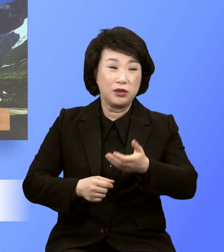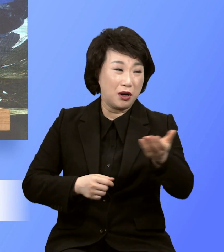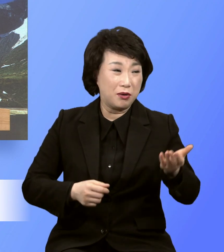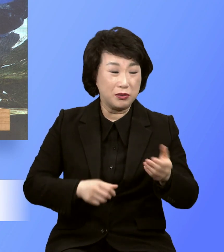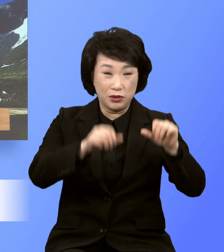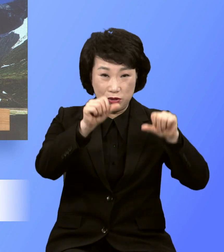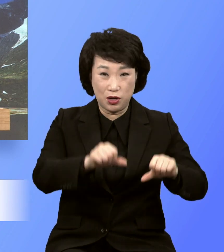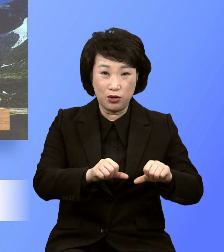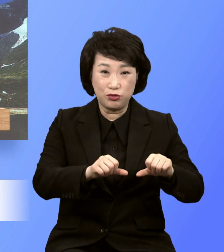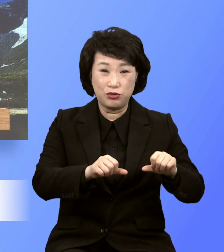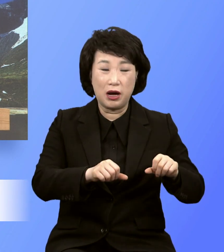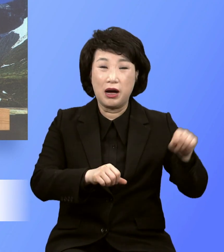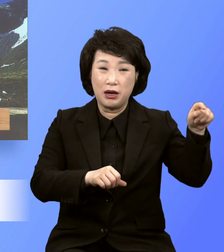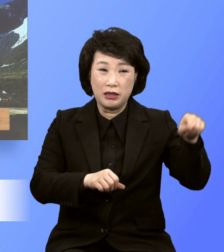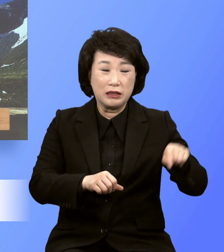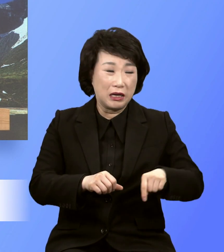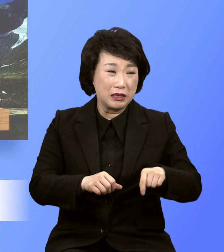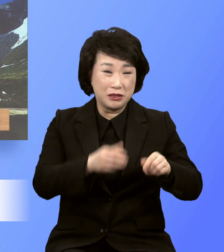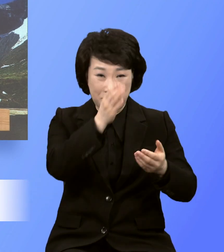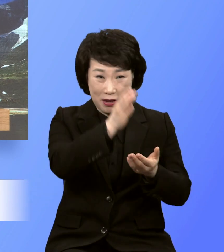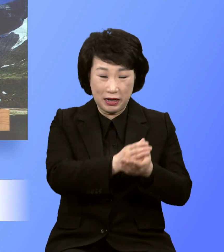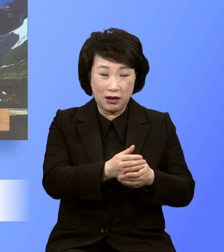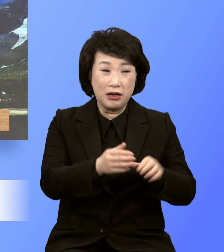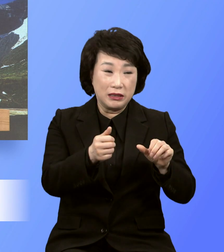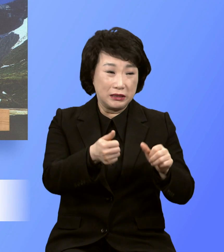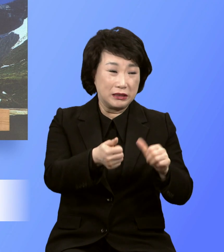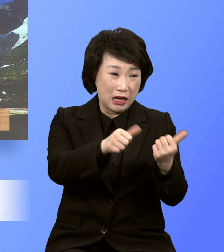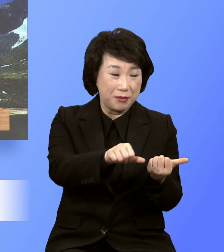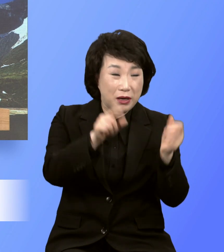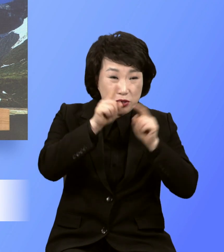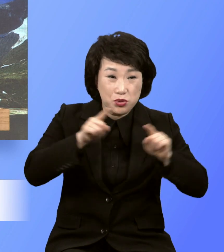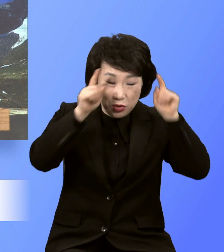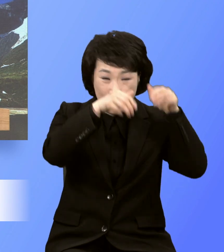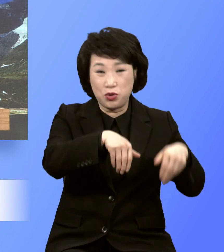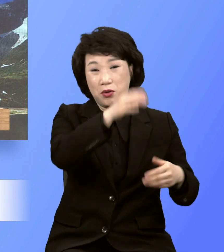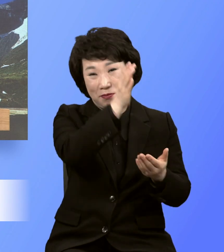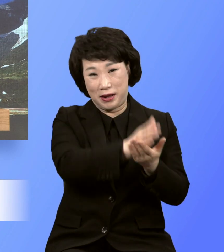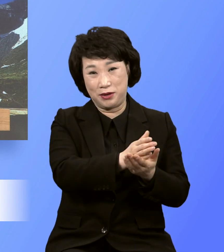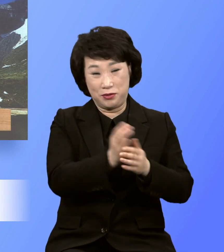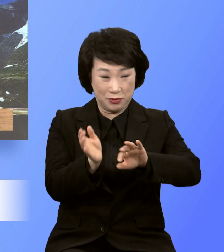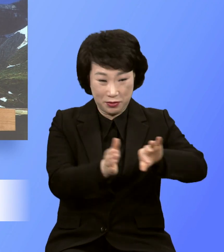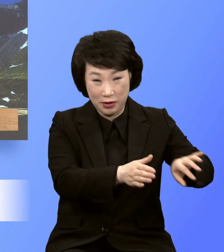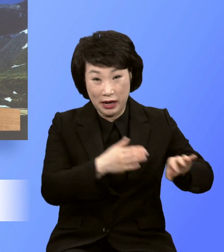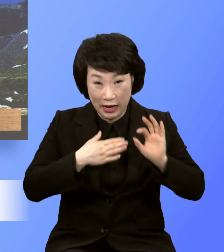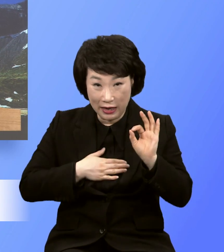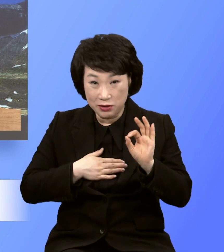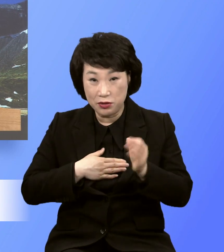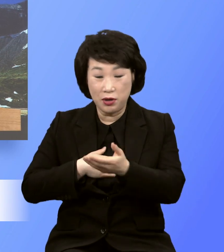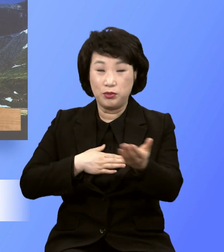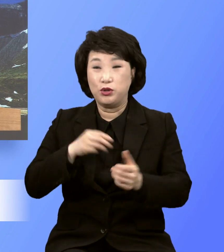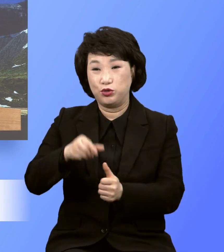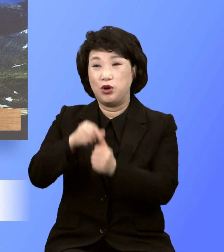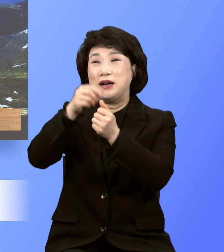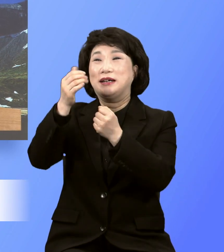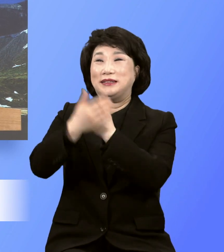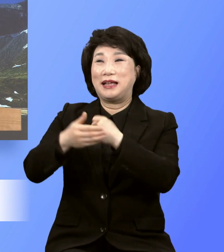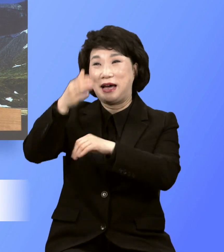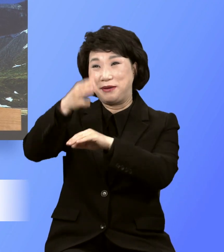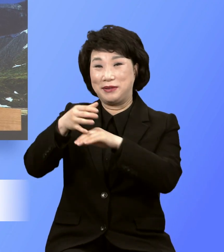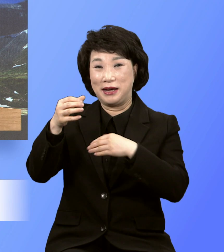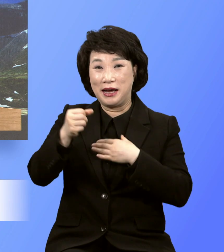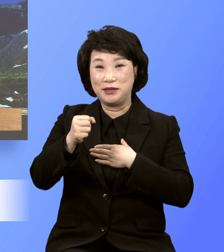불순종해서 저주와 사명과 지옥의 노예가 되지 말길 바라며 구원의 은혜에